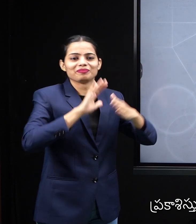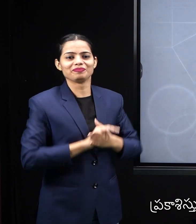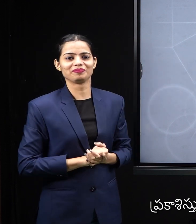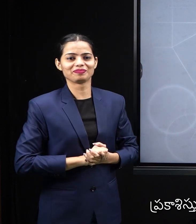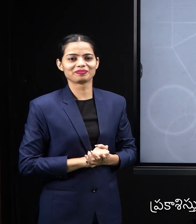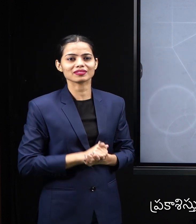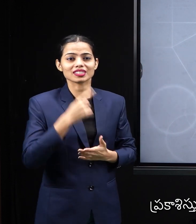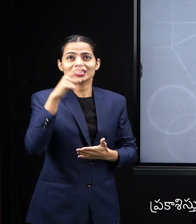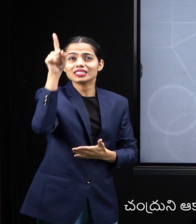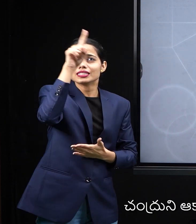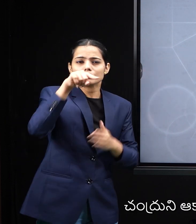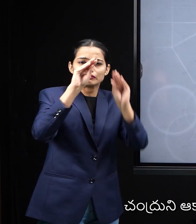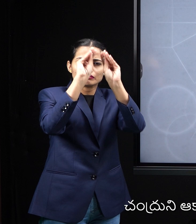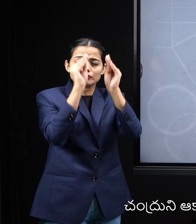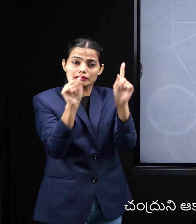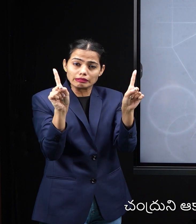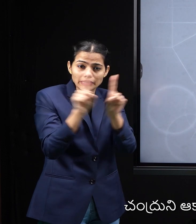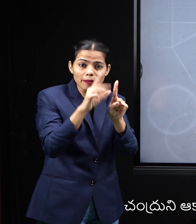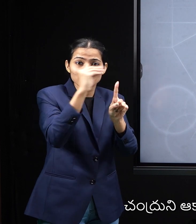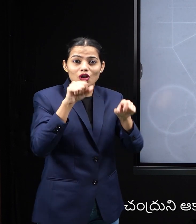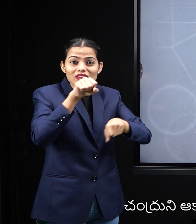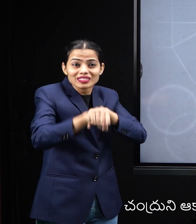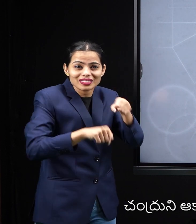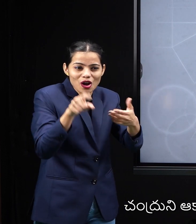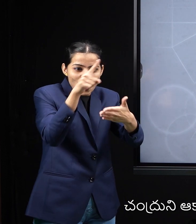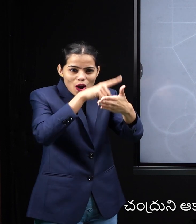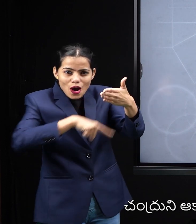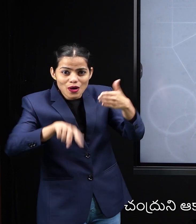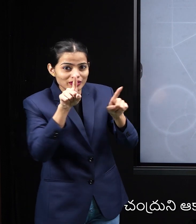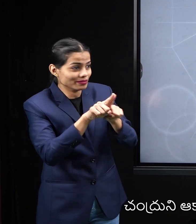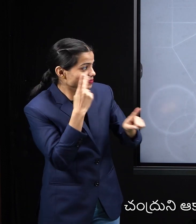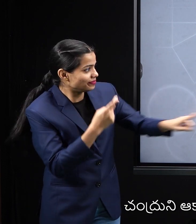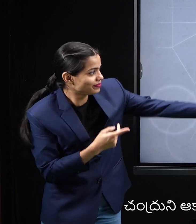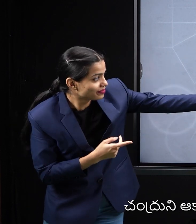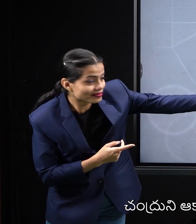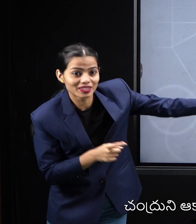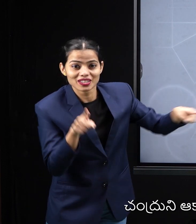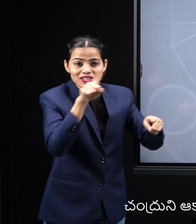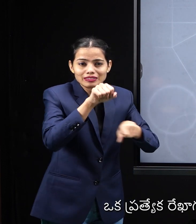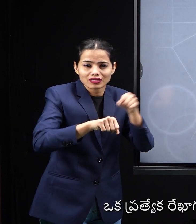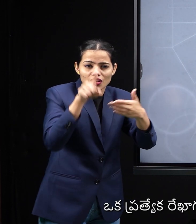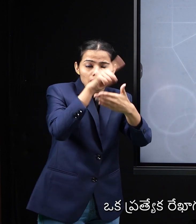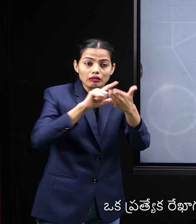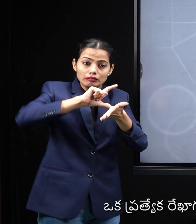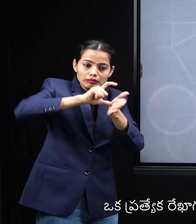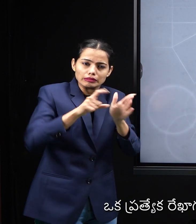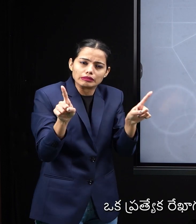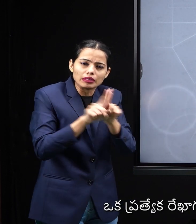గమనించవచ్చు. చంద్రుని ఆకారం మరియు సైకిల్ చక్రాలు మీకు ఒక ప్రత్యేక రేఖాగణిత